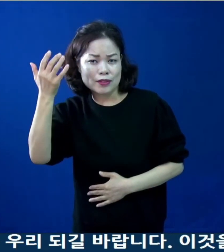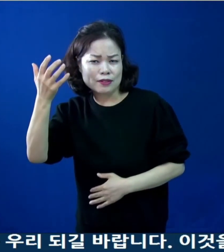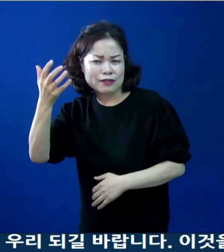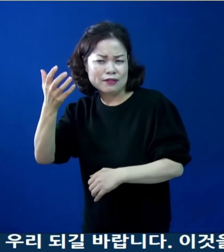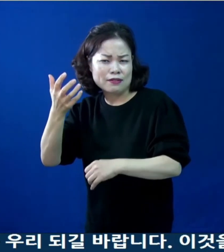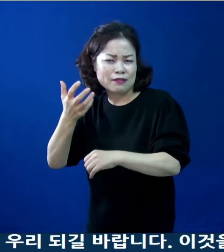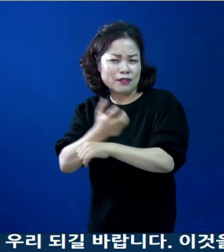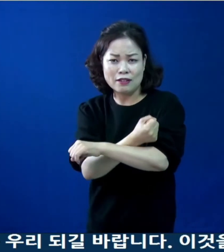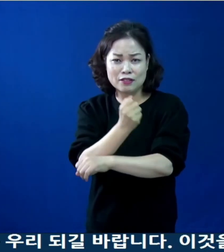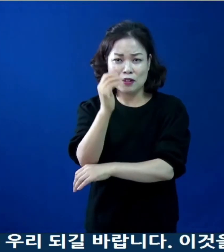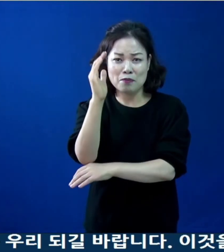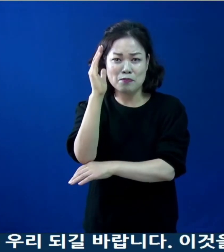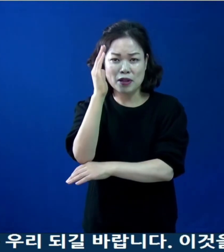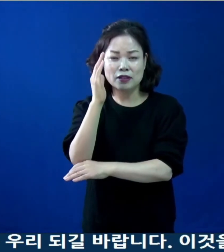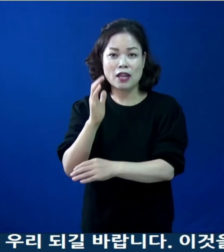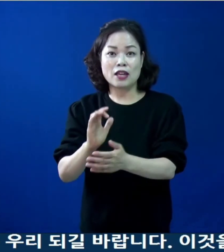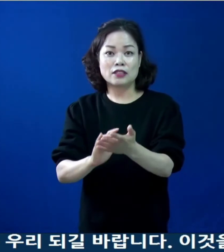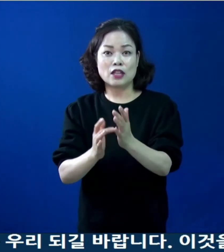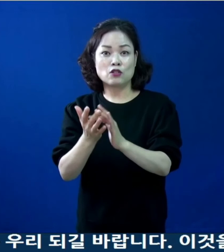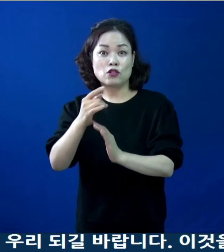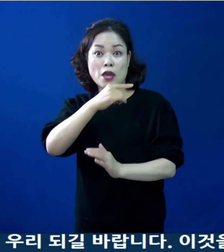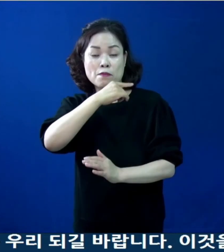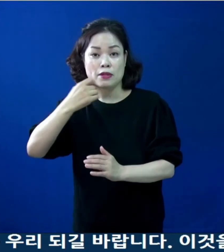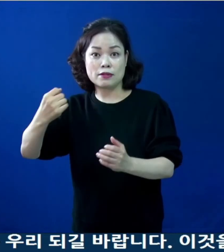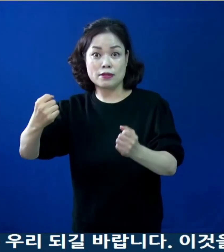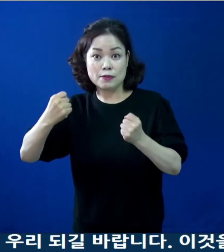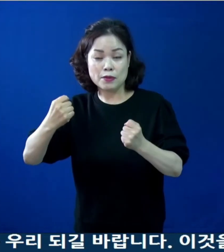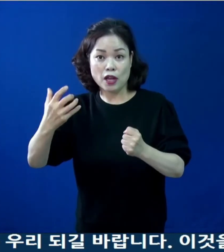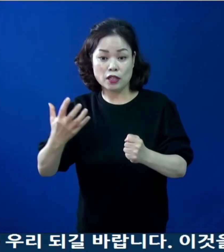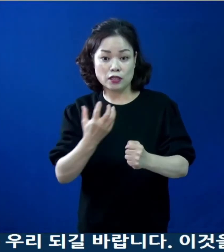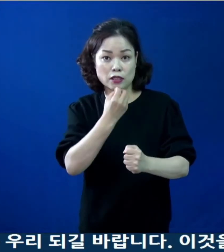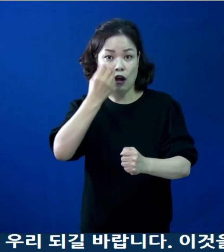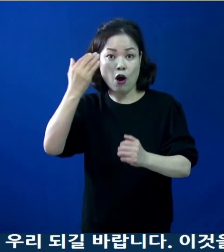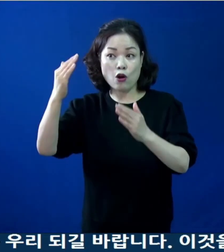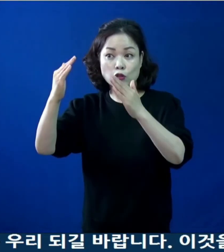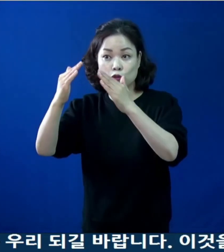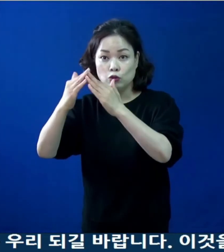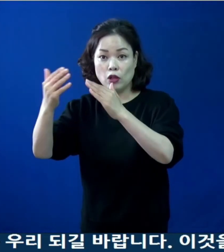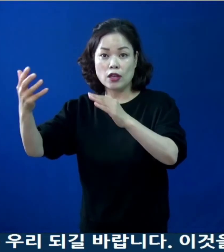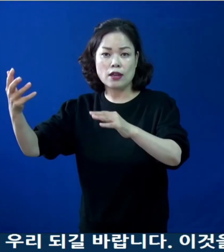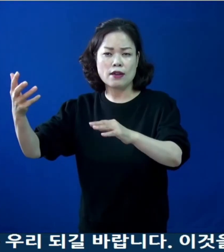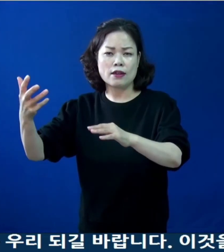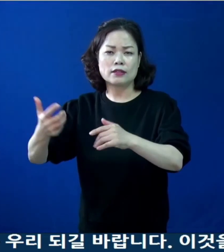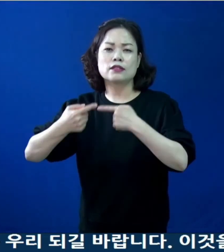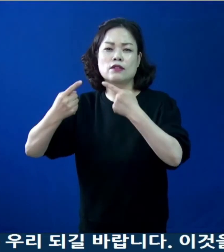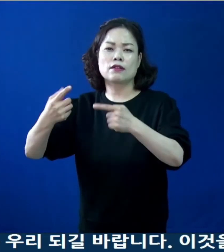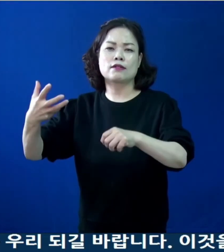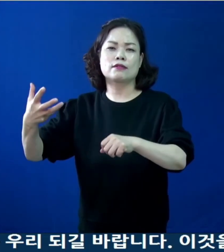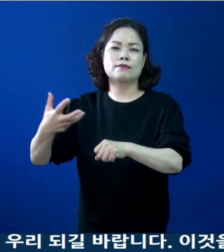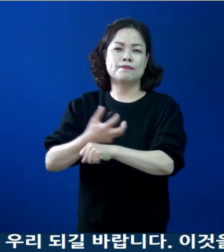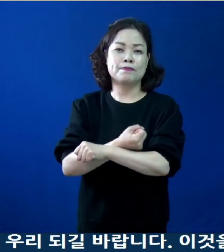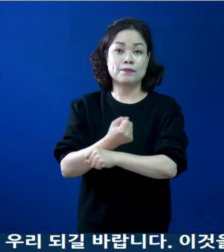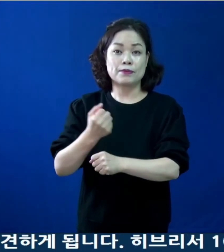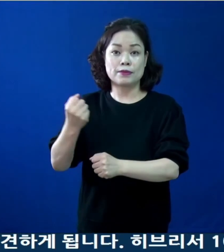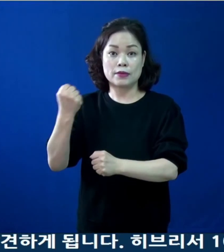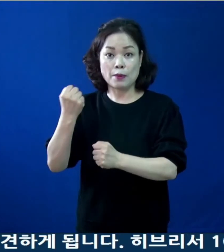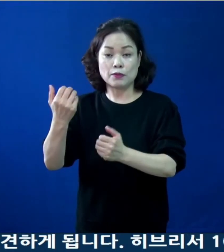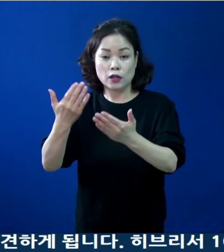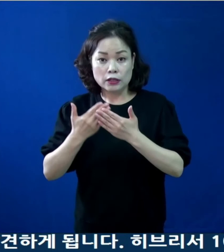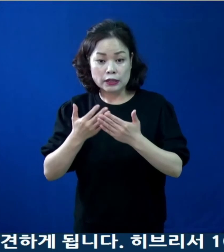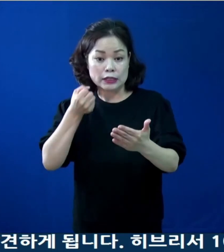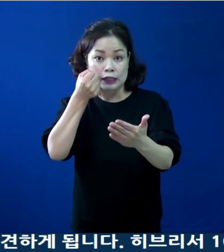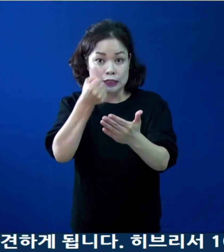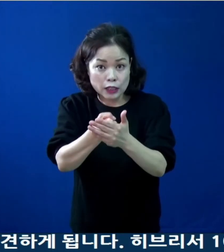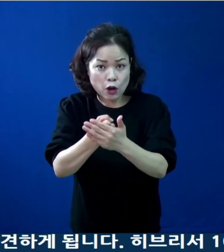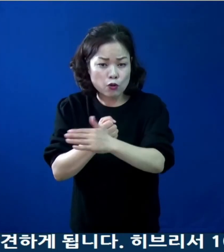강력한 메시지죠. 예수의 피를 힘입어 성소에 들어갈 담력을 얻었나니. 아멘. 20절 그